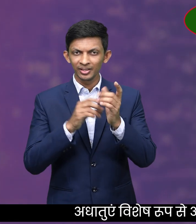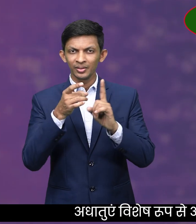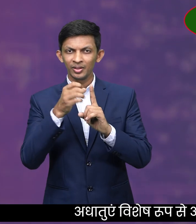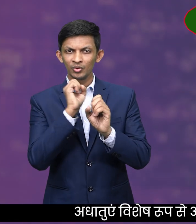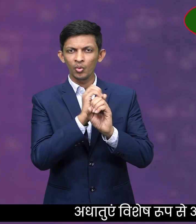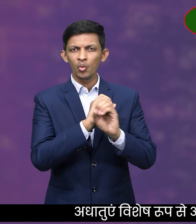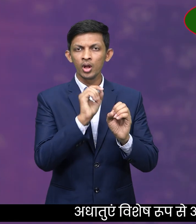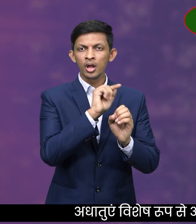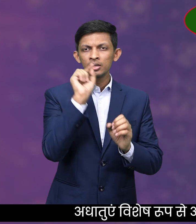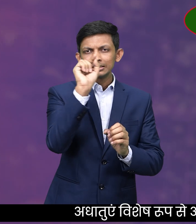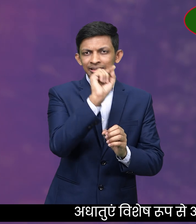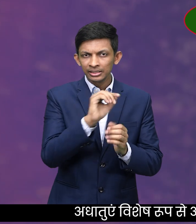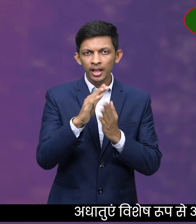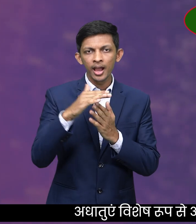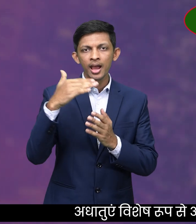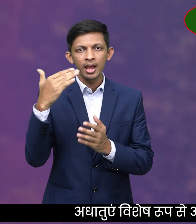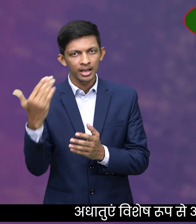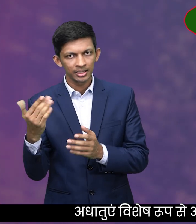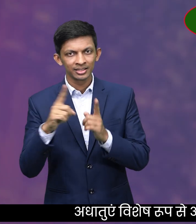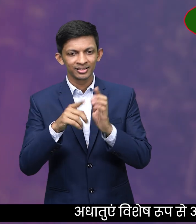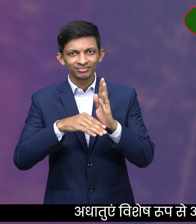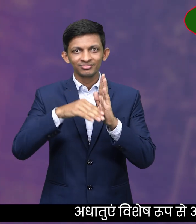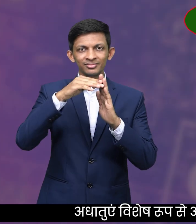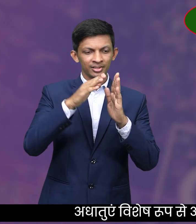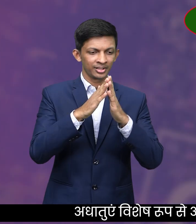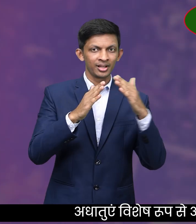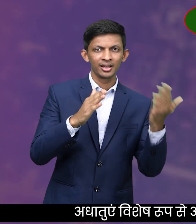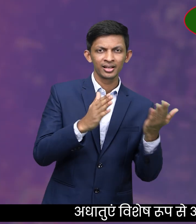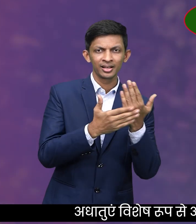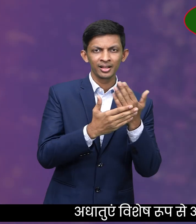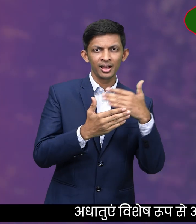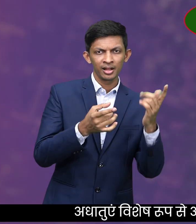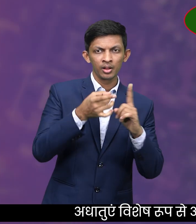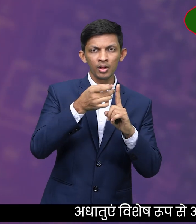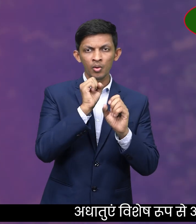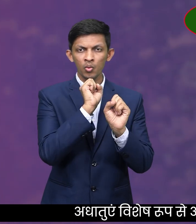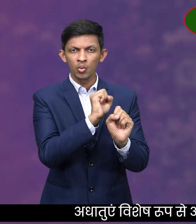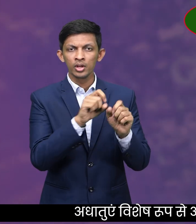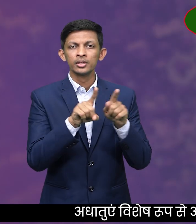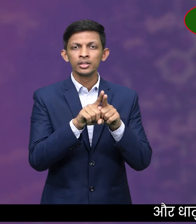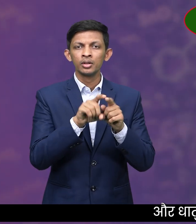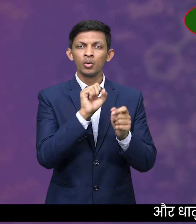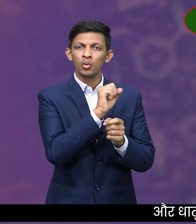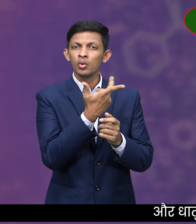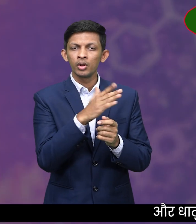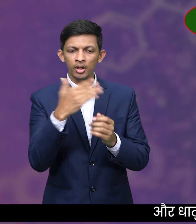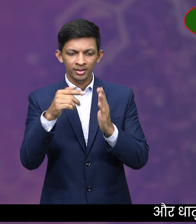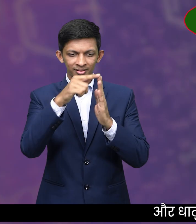अधातुएं विशेष रूप से आवर्त सारणी के दाईं ओर के शीर्ष पर होती हैं और धातुएं बाईं